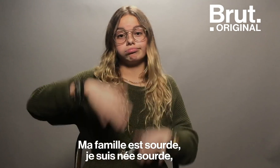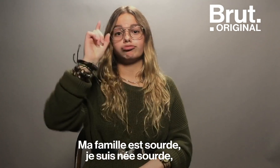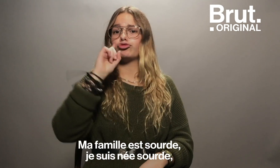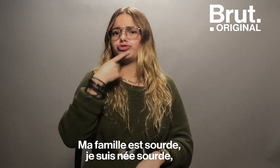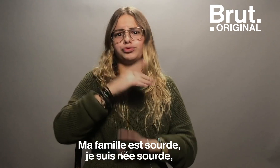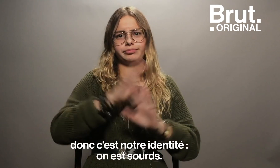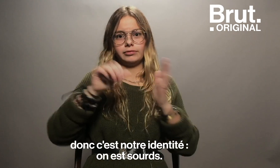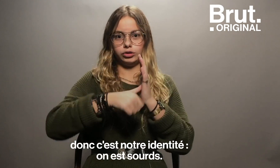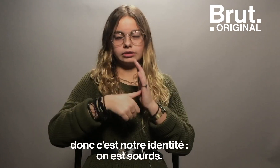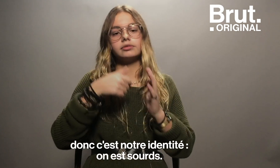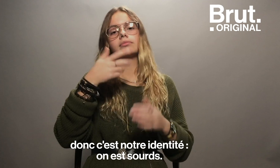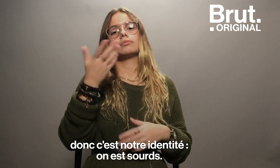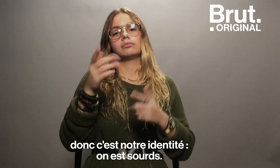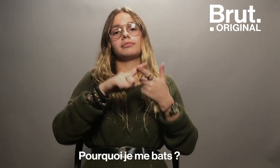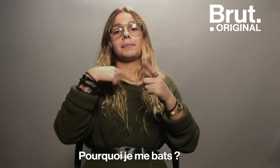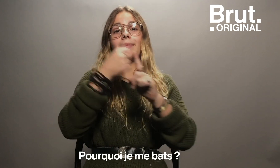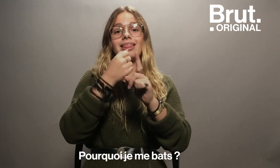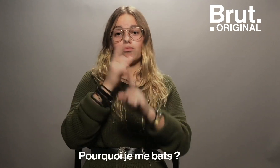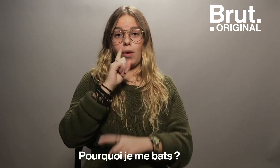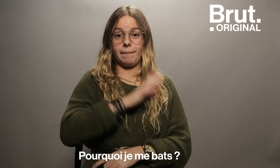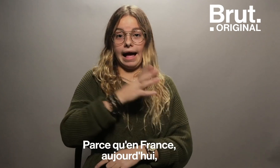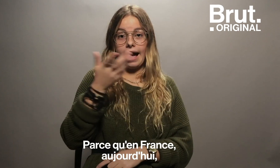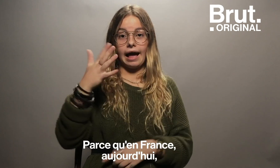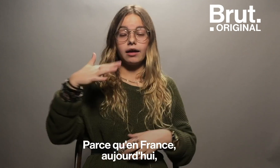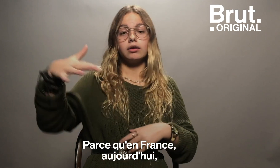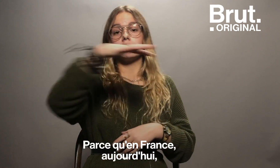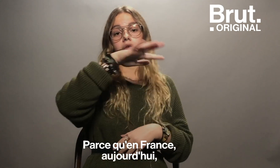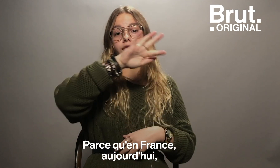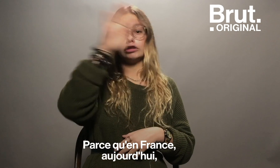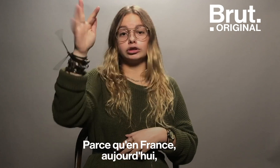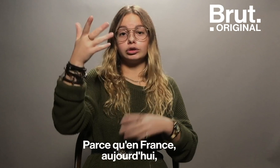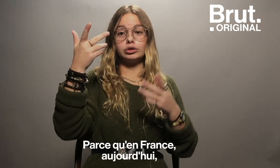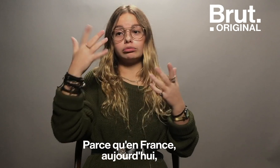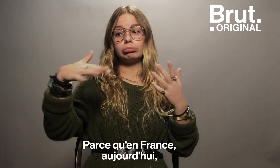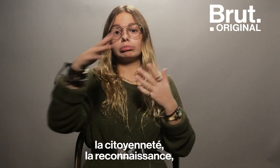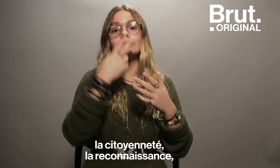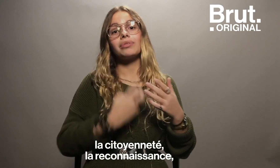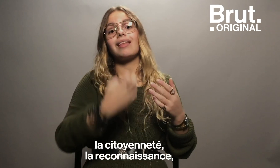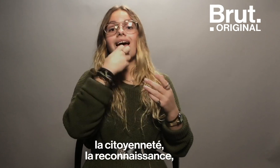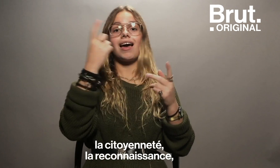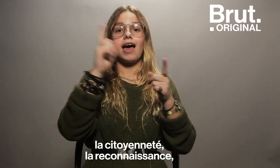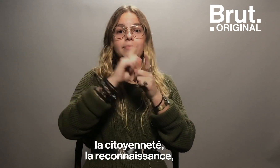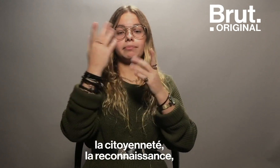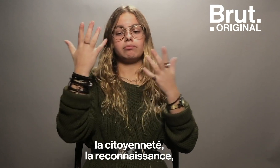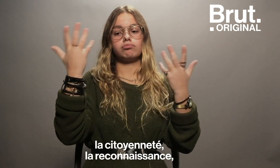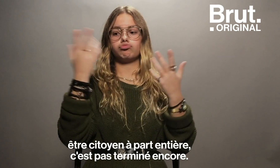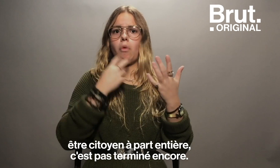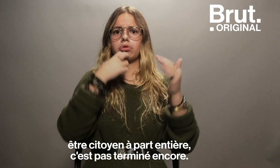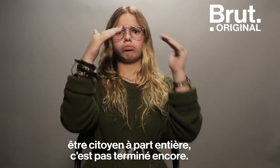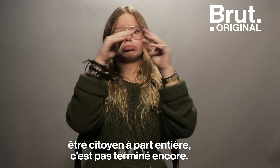en fait, je suis née sourde, donc c notre identité, on est sourde. Pourquoi je me bats ? Parce qu'en fait, en France aujourd'hui, la citoyenneté, la reconnaissance, citoyen à part égale,